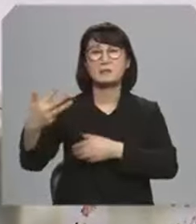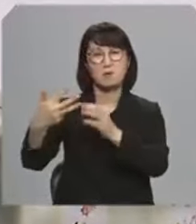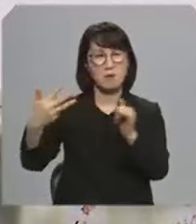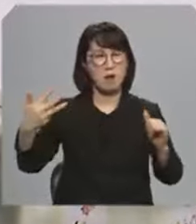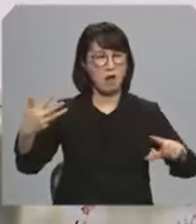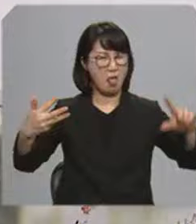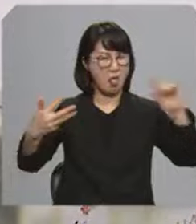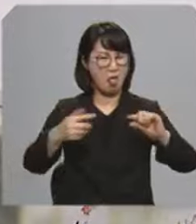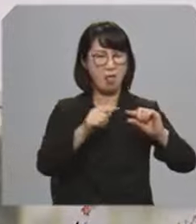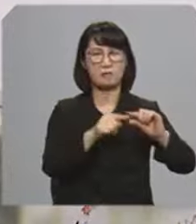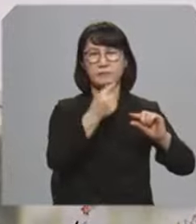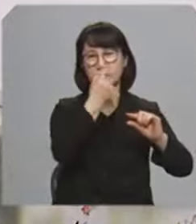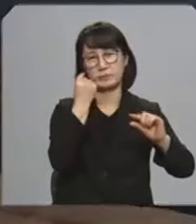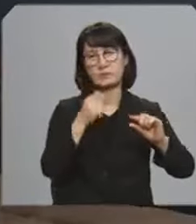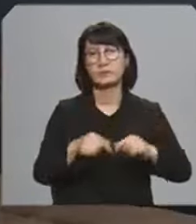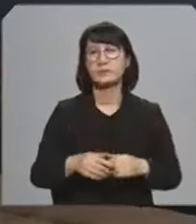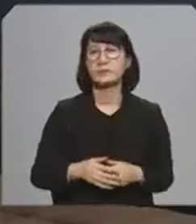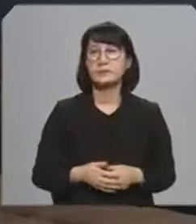비하면 턱없이